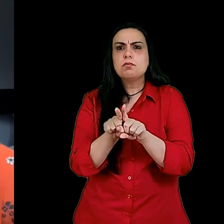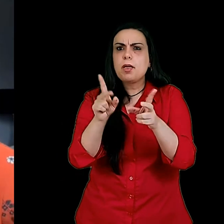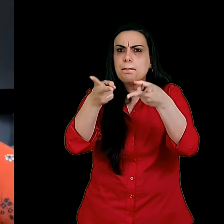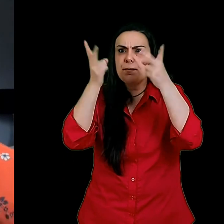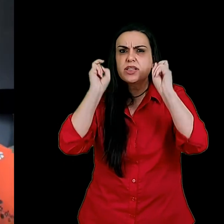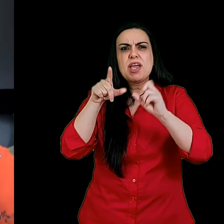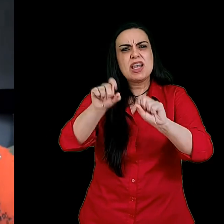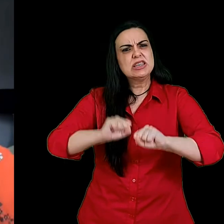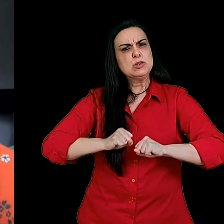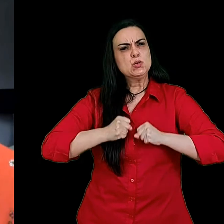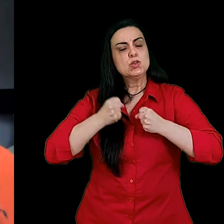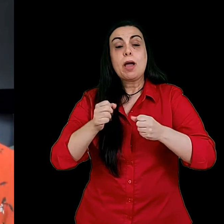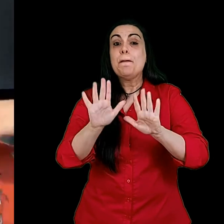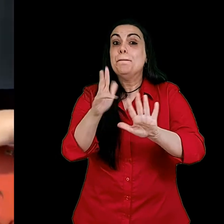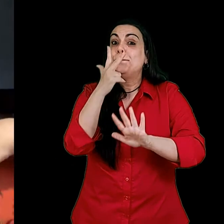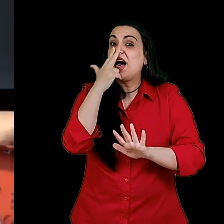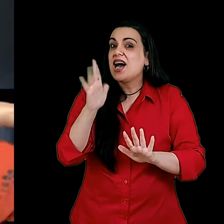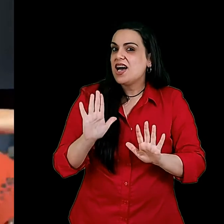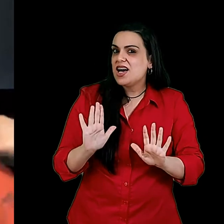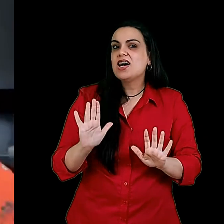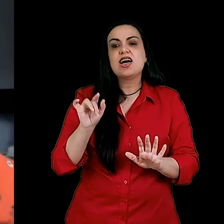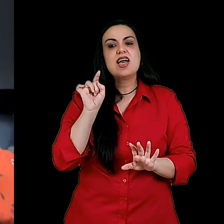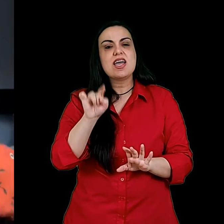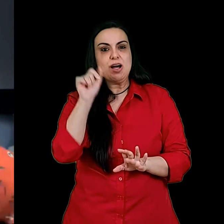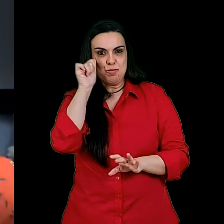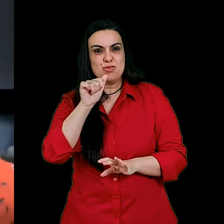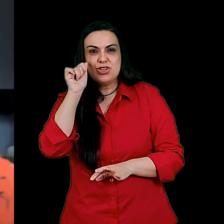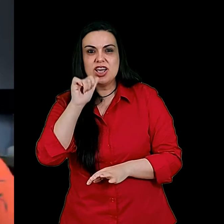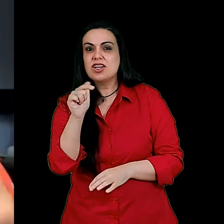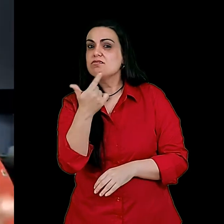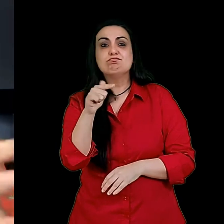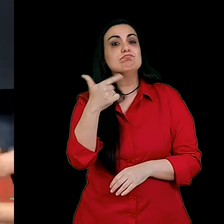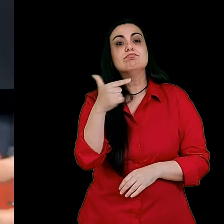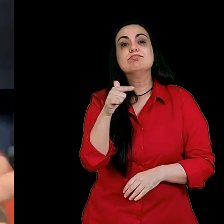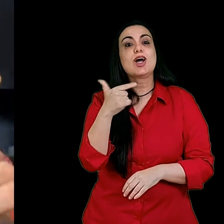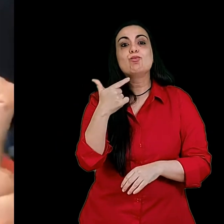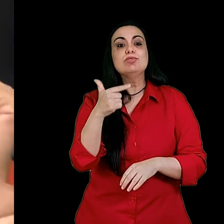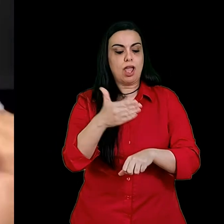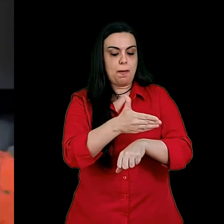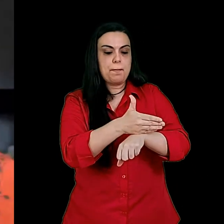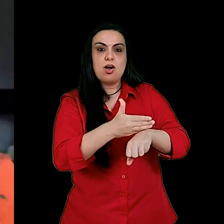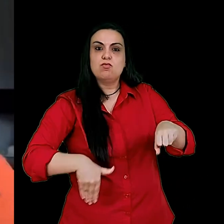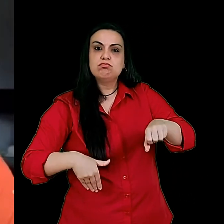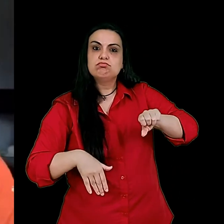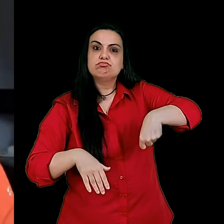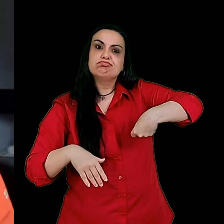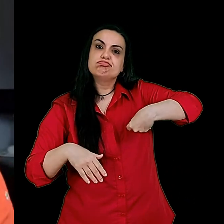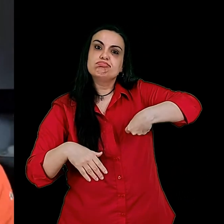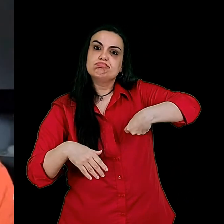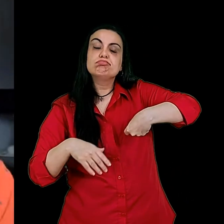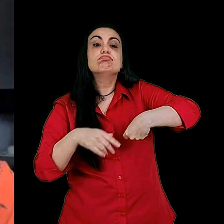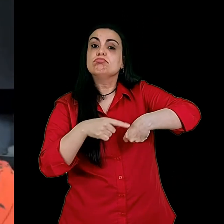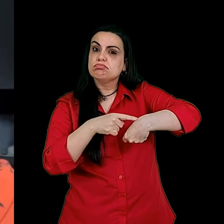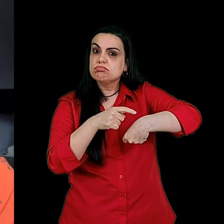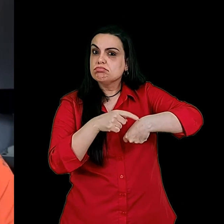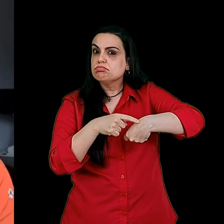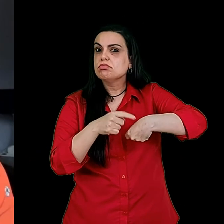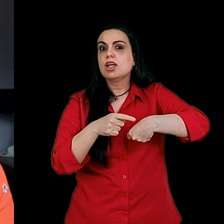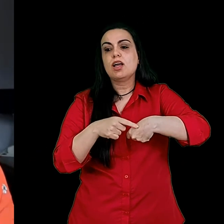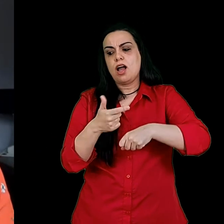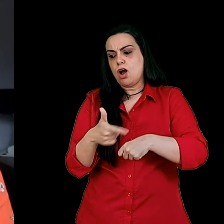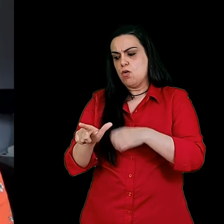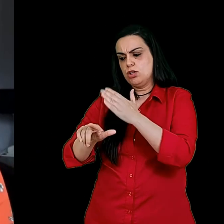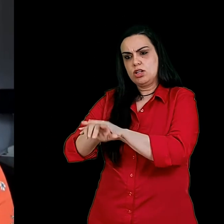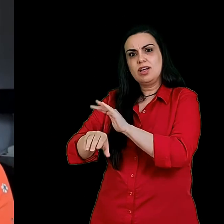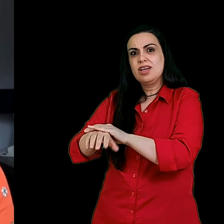atenção foi o esforço dela, porque me parece que ela não tinha uma das mãos nos seus braços, e eu não sei se a